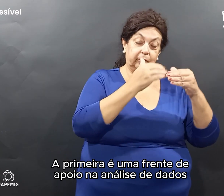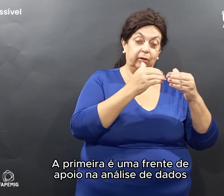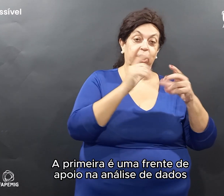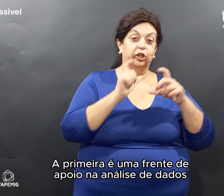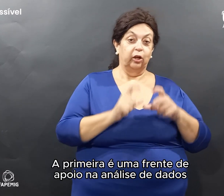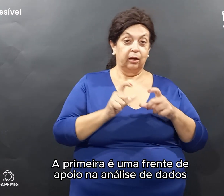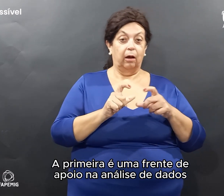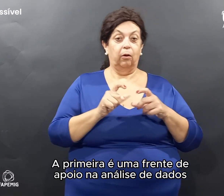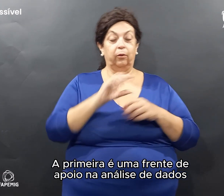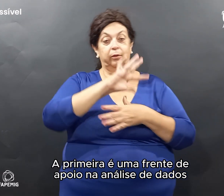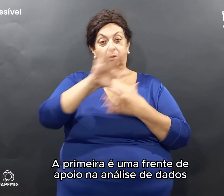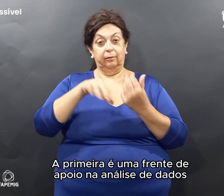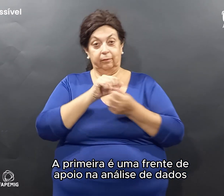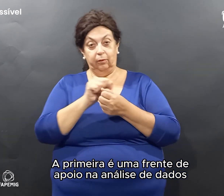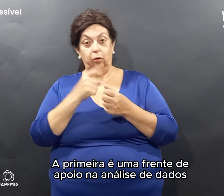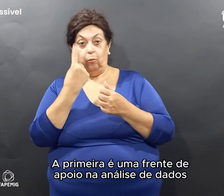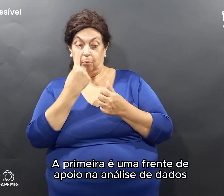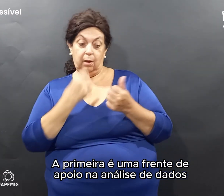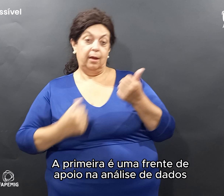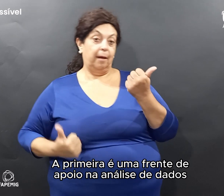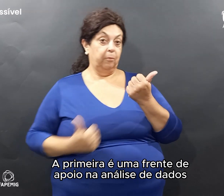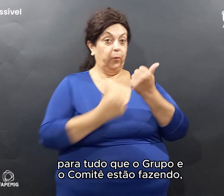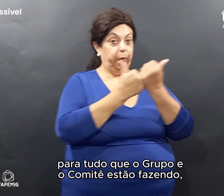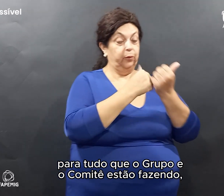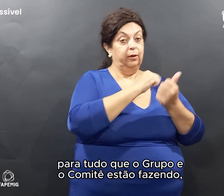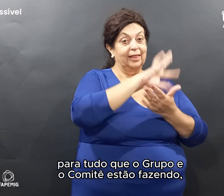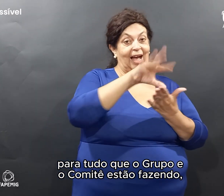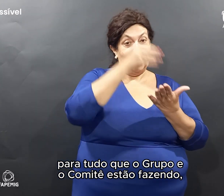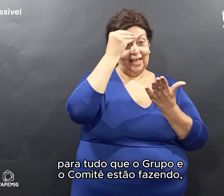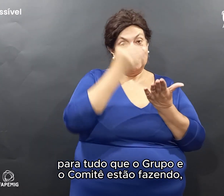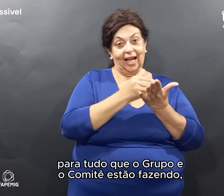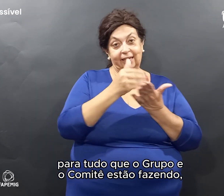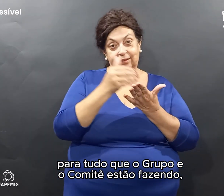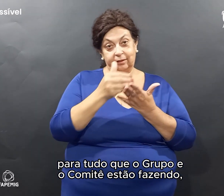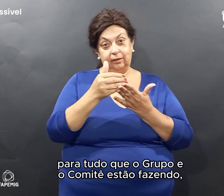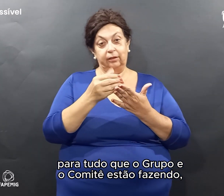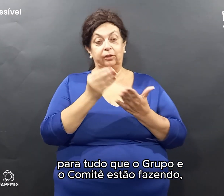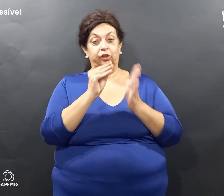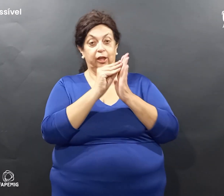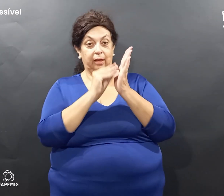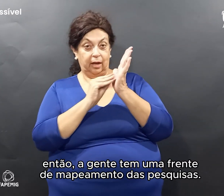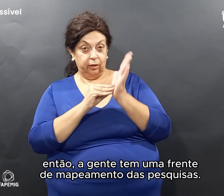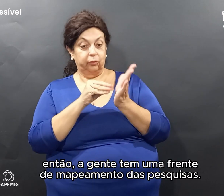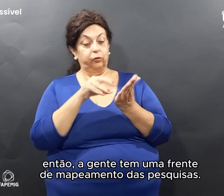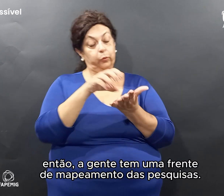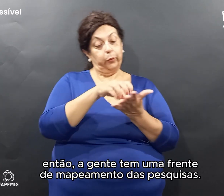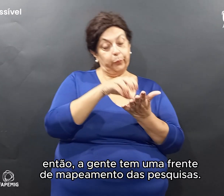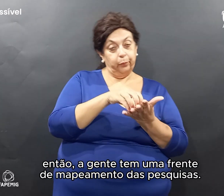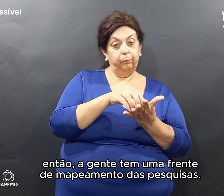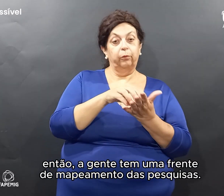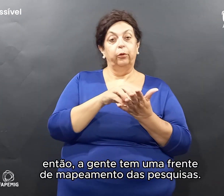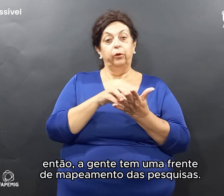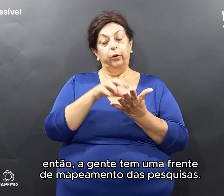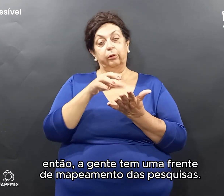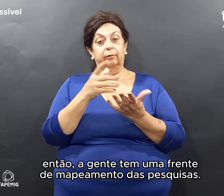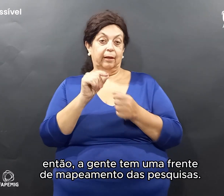primeira frente é uma frente de apoio na análise de dados para tudo que o grupo e o comitê está fazendo. Então, a gente tem uma frente de mapeamento das